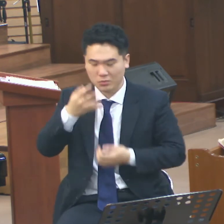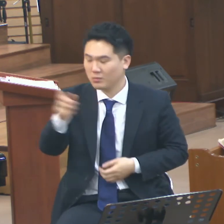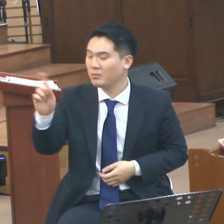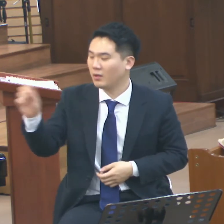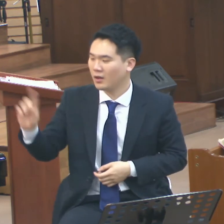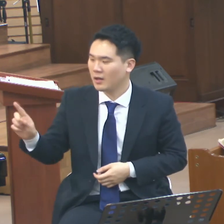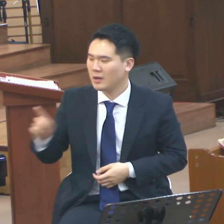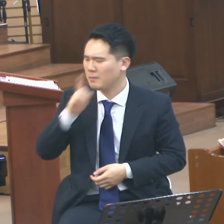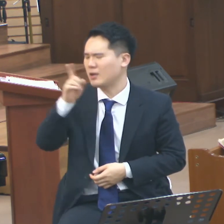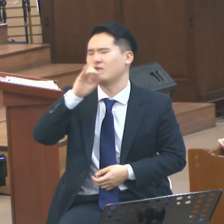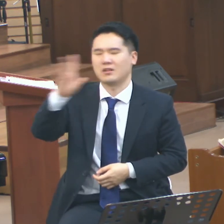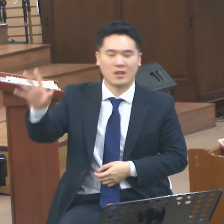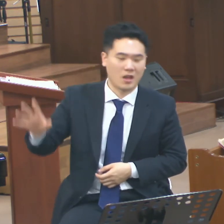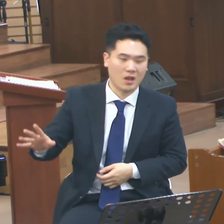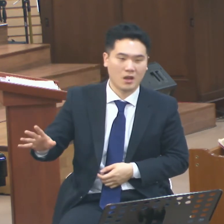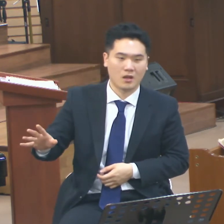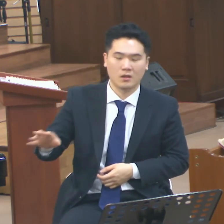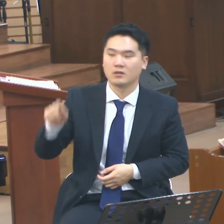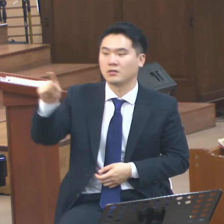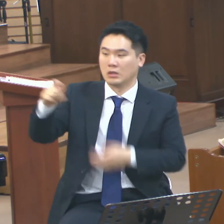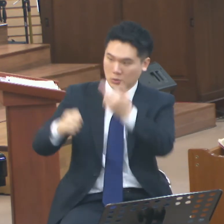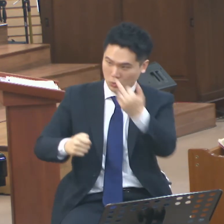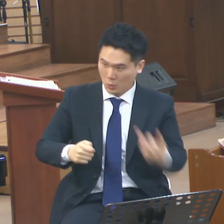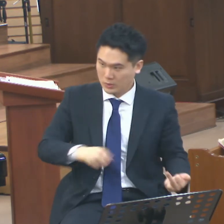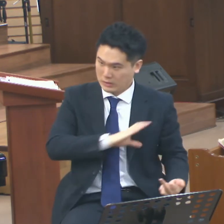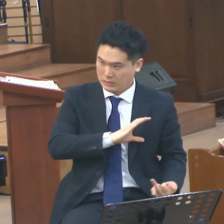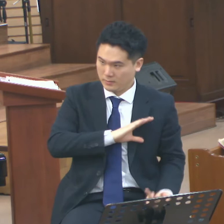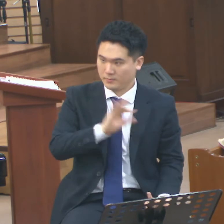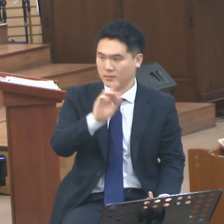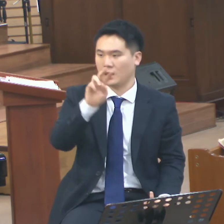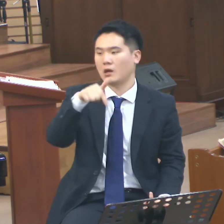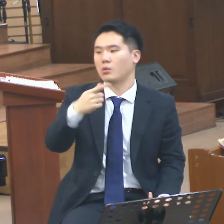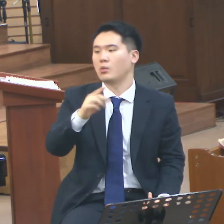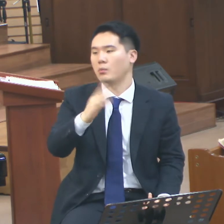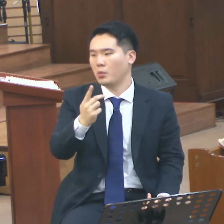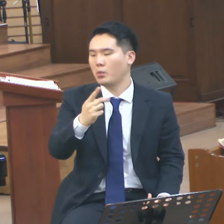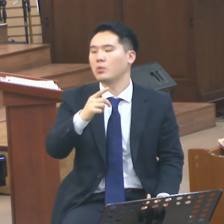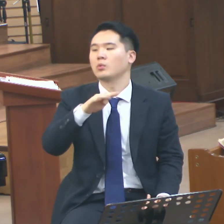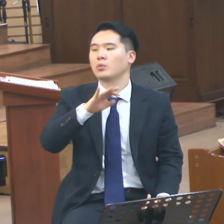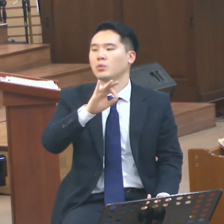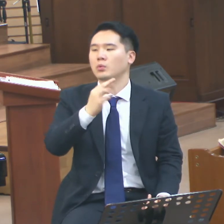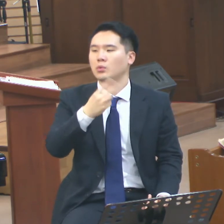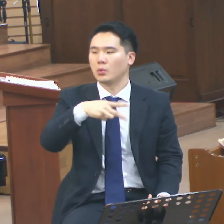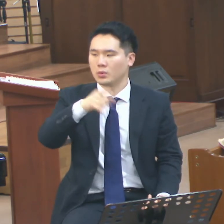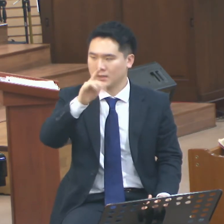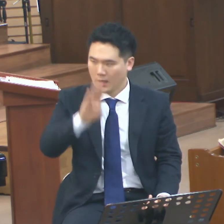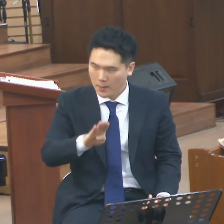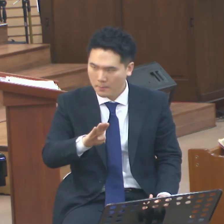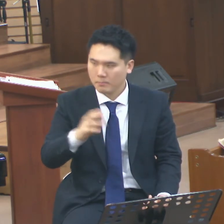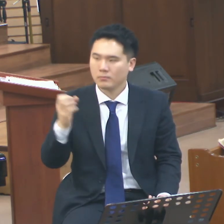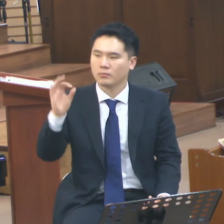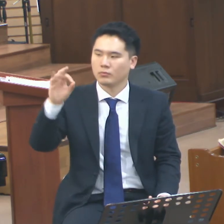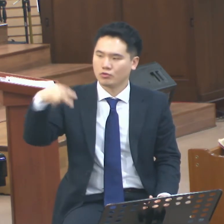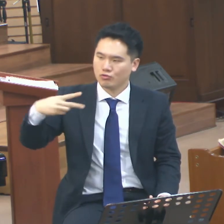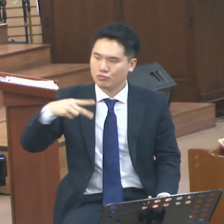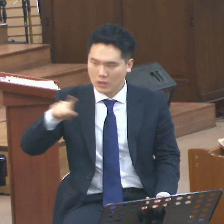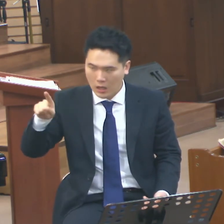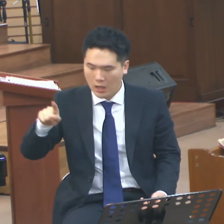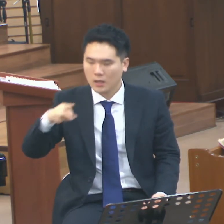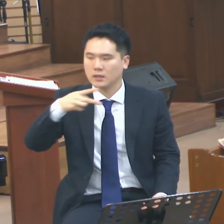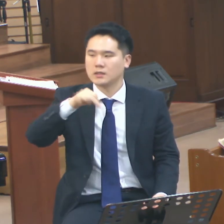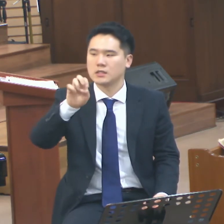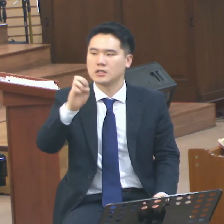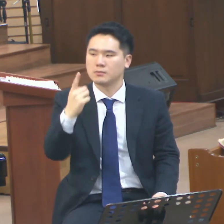야고보, 요셉, 유다, 시몬. 여러분, 적어도 우리가 4명의 명단을 확보하고 있는데 이 4명